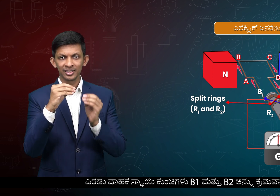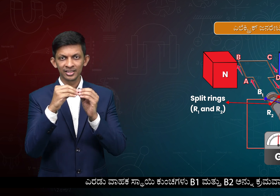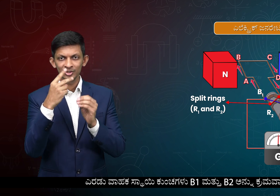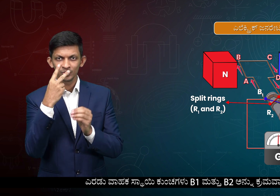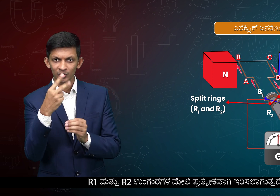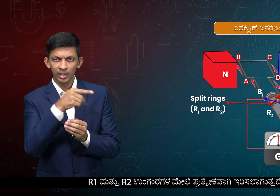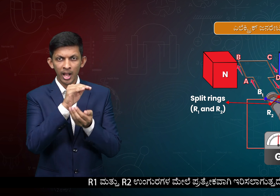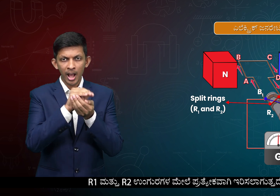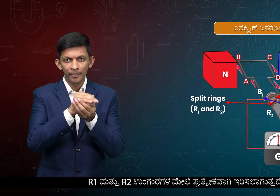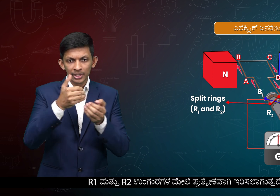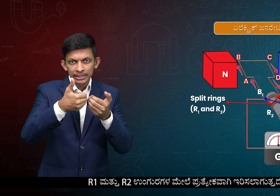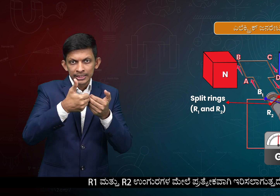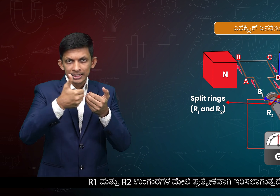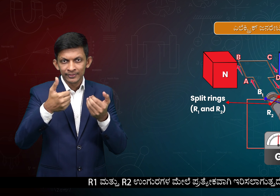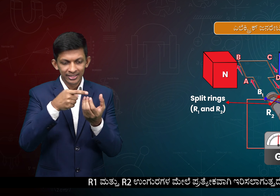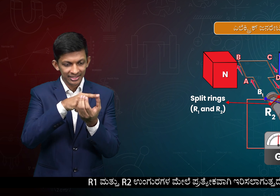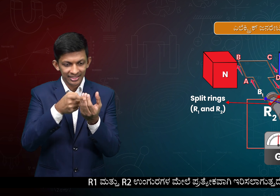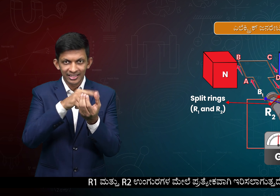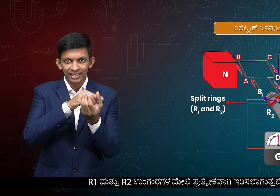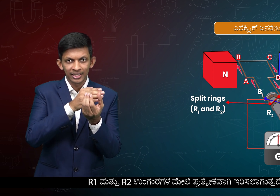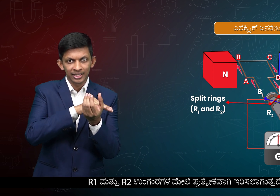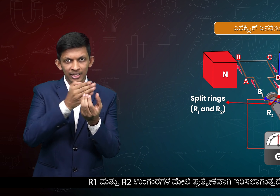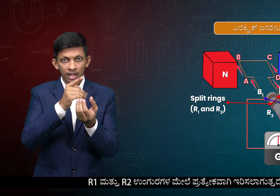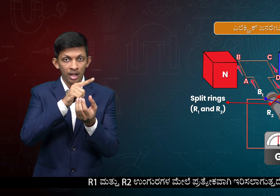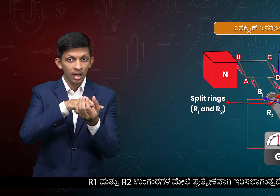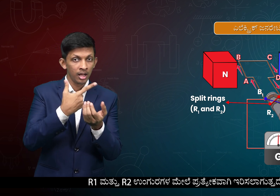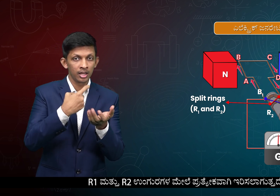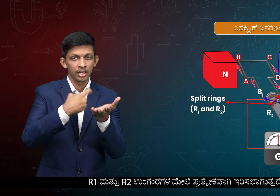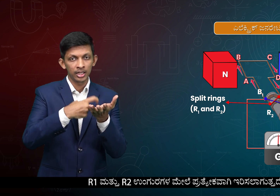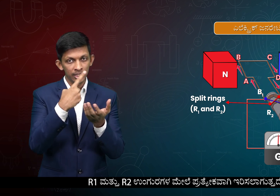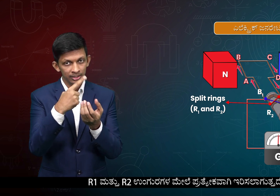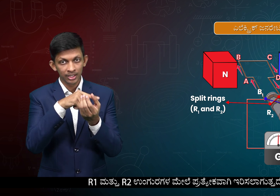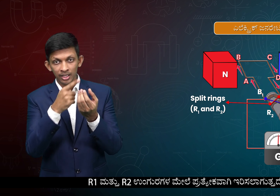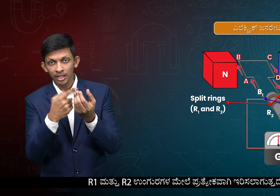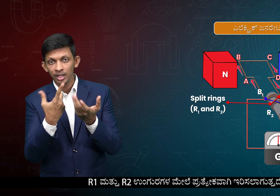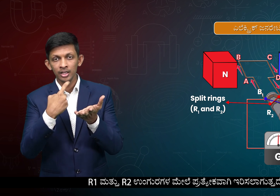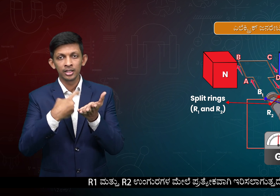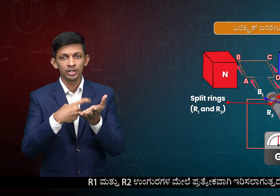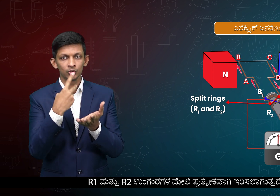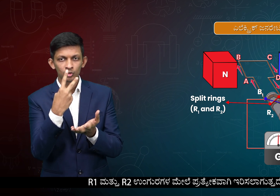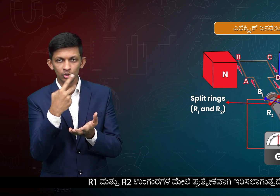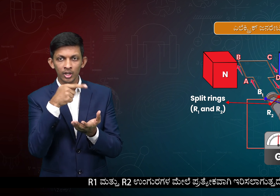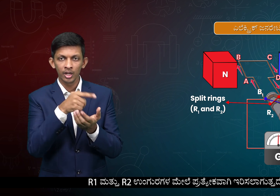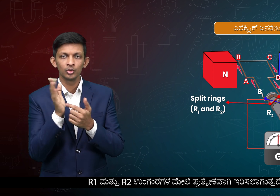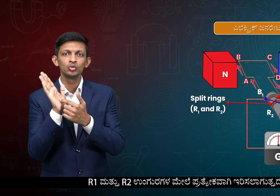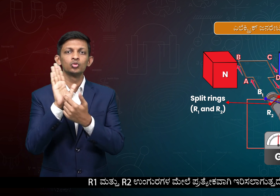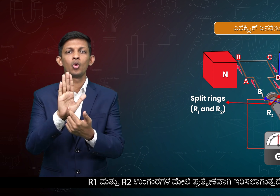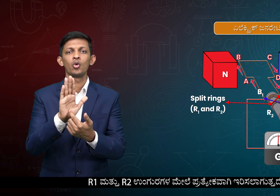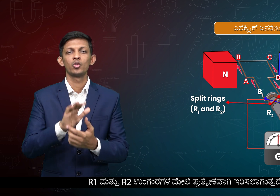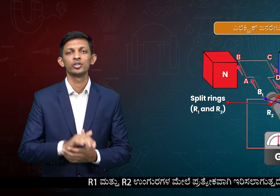ಅನ್ನು ಕ್ರಮವಾಗಿ R1 ಮತ್ತು R2 ಉಂಗುರಗಳ ಮೇಲೆ ಪ್ರತ್ಯೇಕವಾಗಿ ಇರಿಸಲಾಗುತ್ತದೆ.